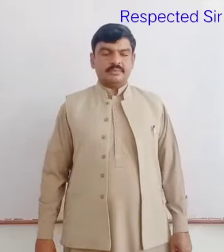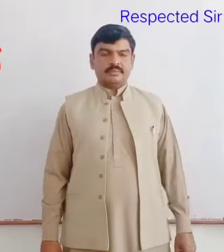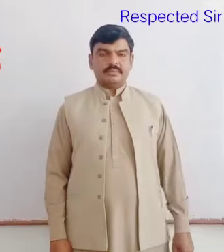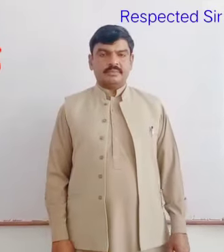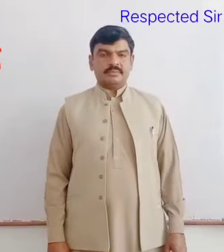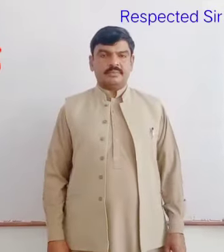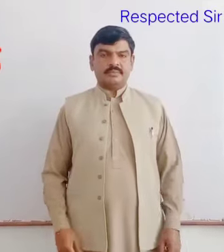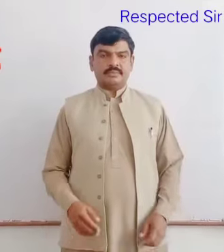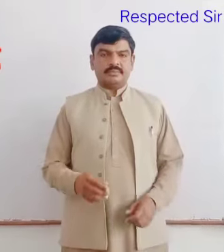टार्च,